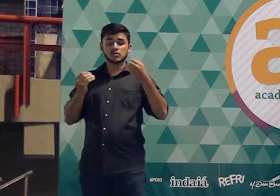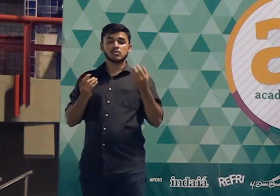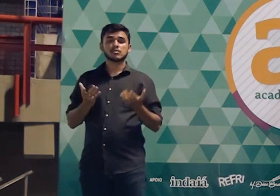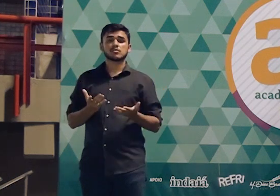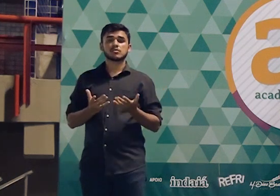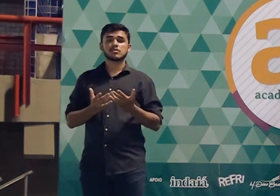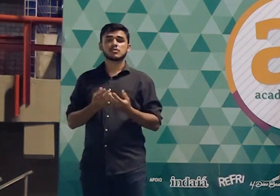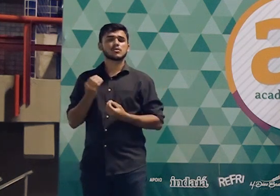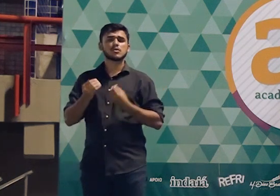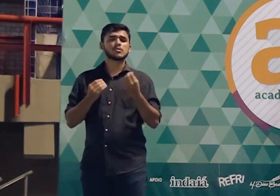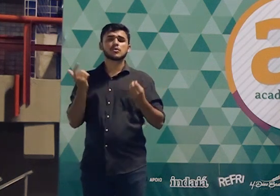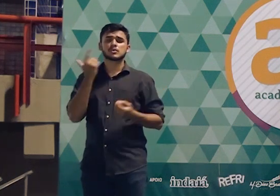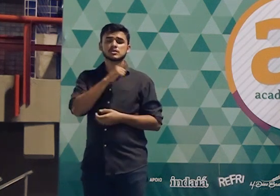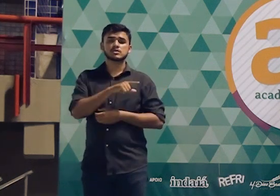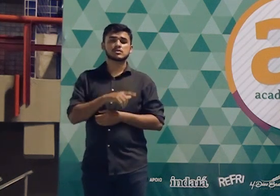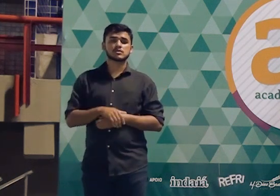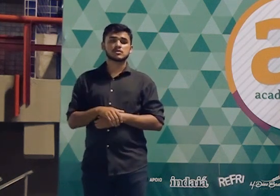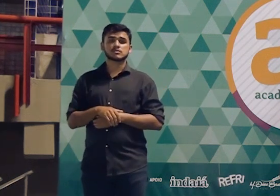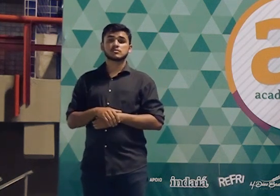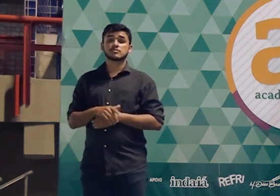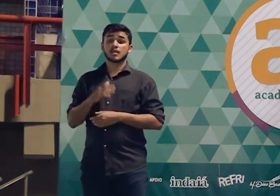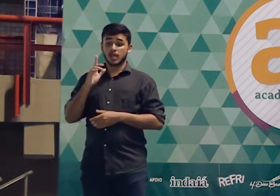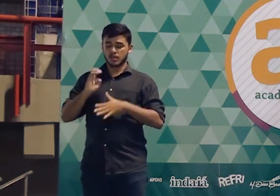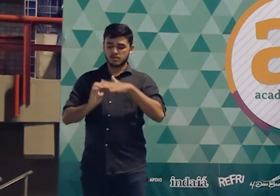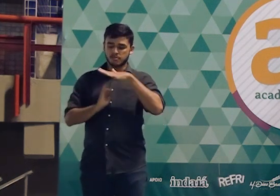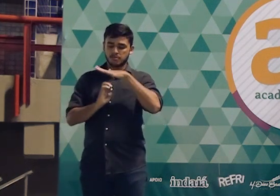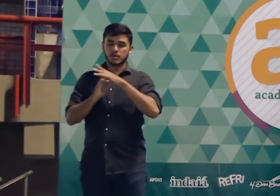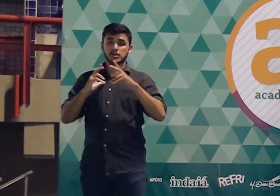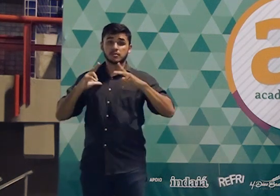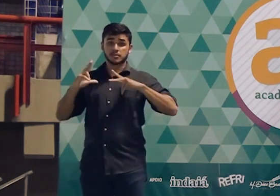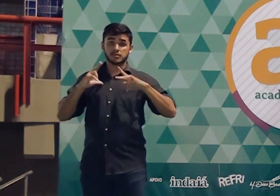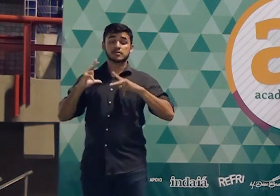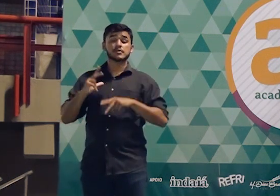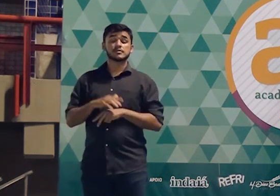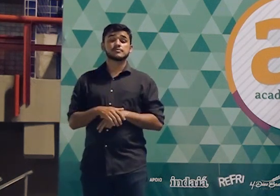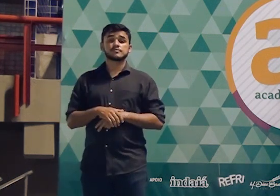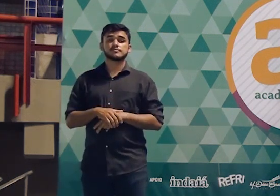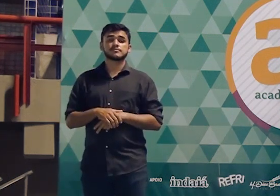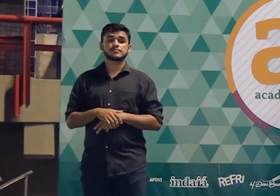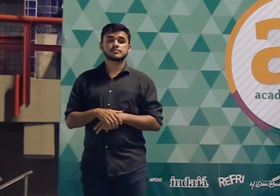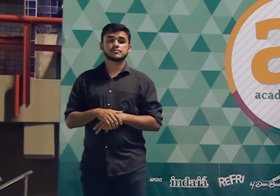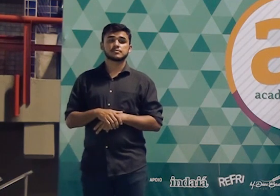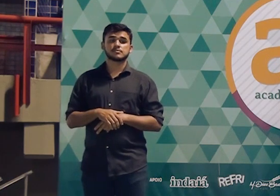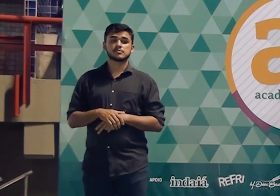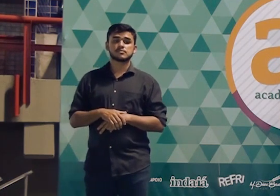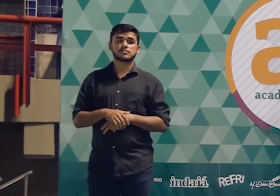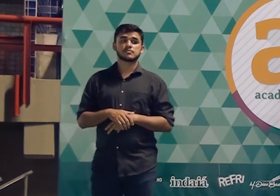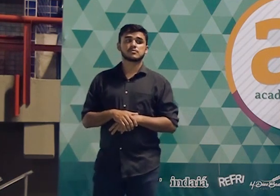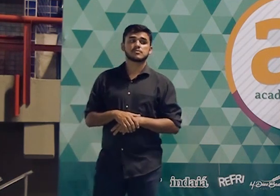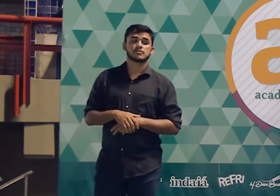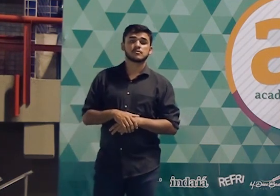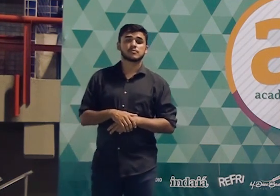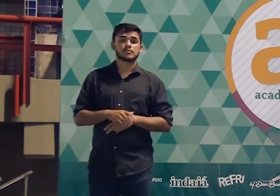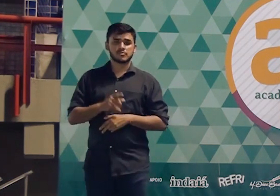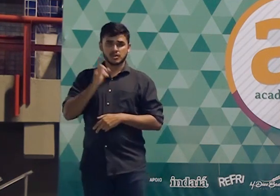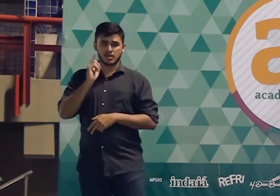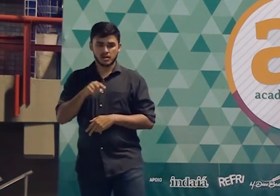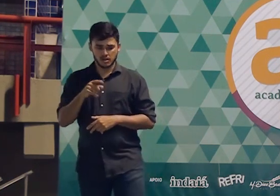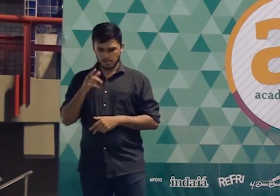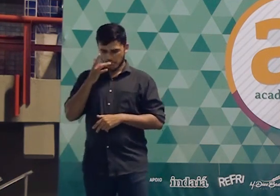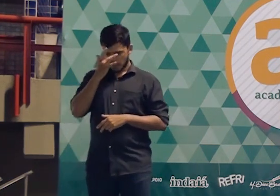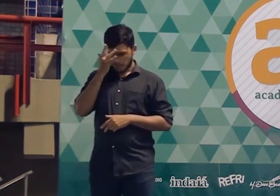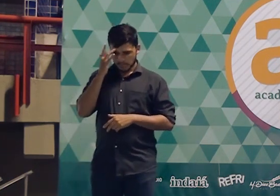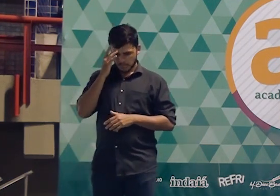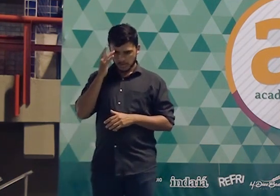Onde é que funciona isso? Empresa privada. Empresa privada. Ah, professor, então isso é